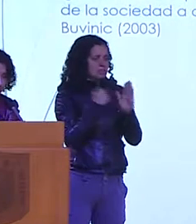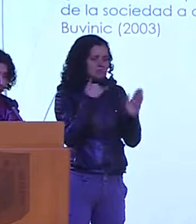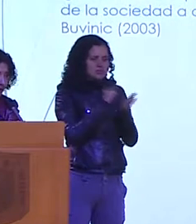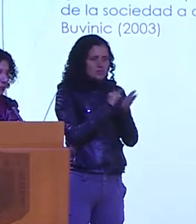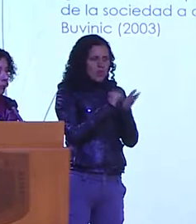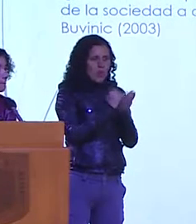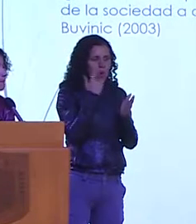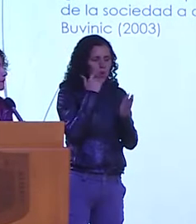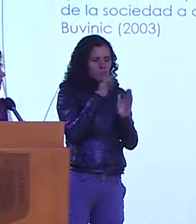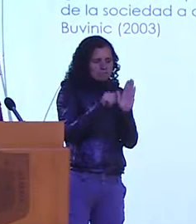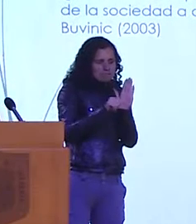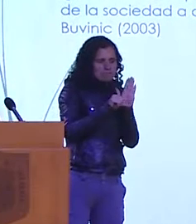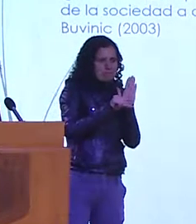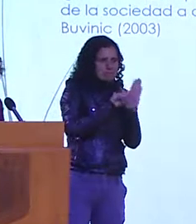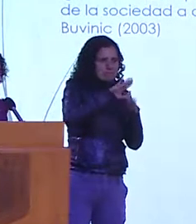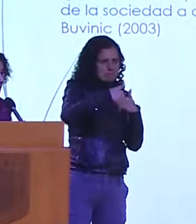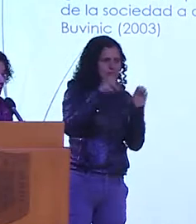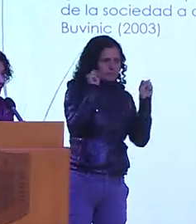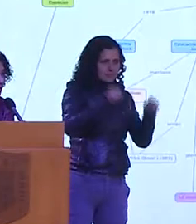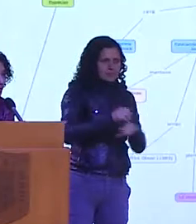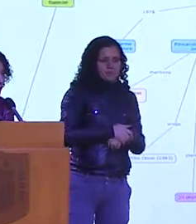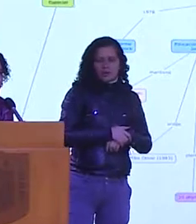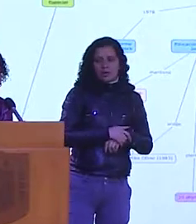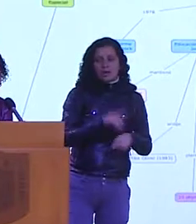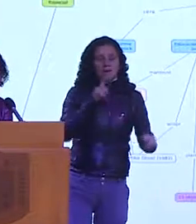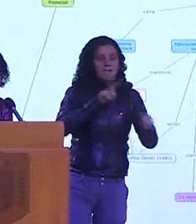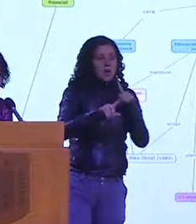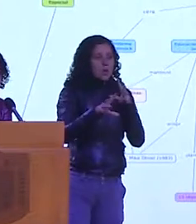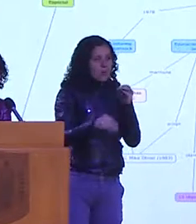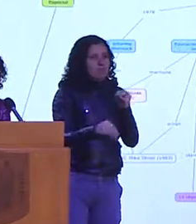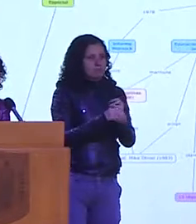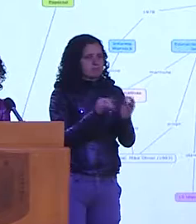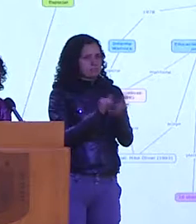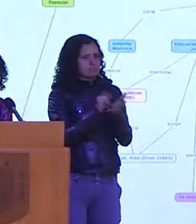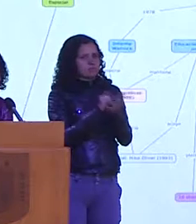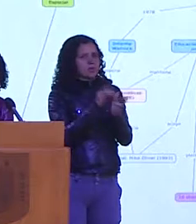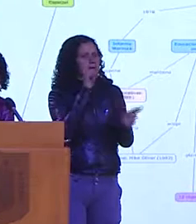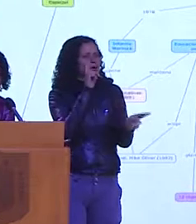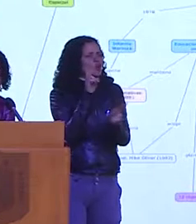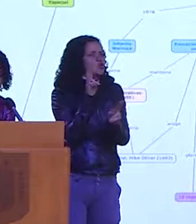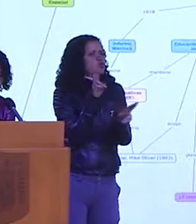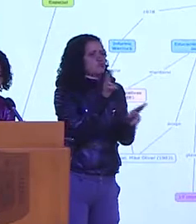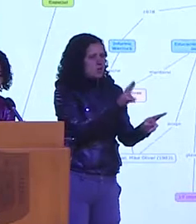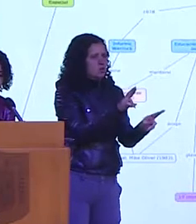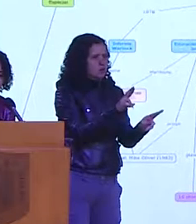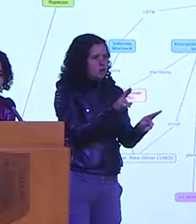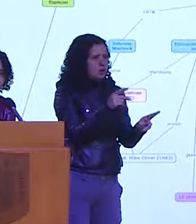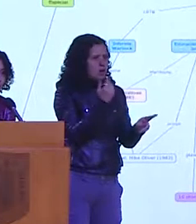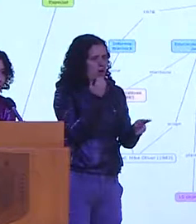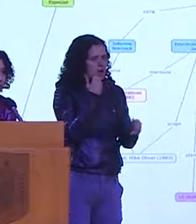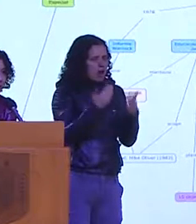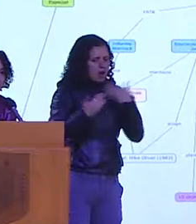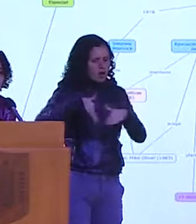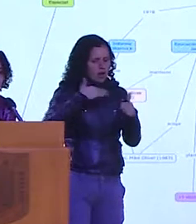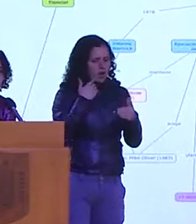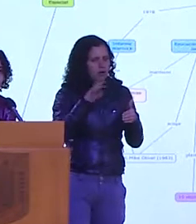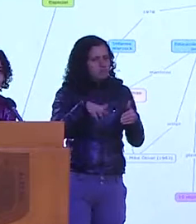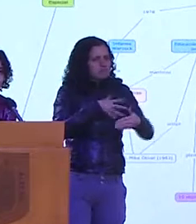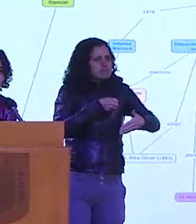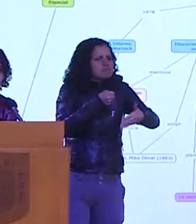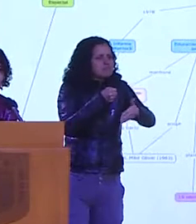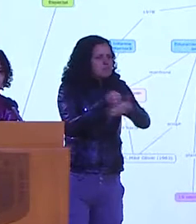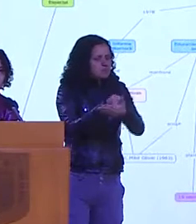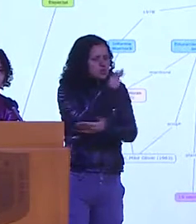para interpelar. Sin embargo, un reconocimiento igual que ha sido a partir de la gestión de personas